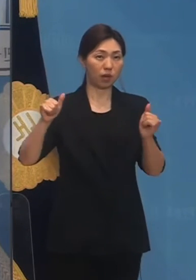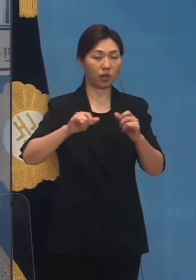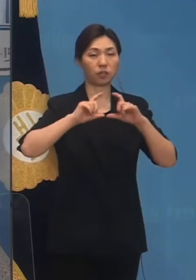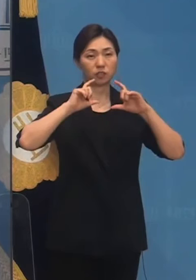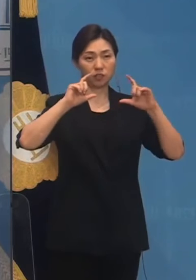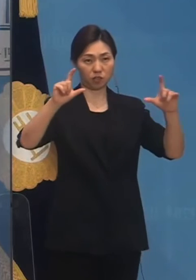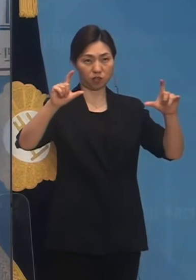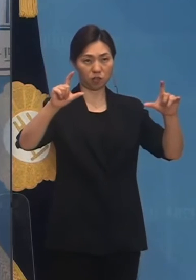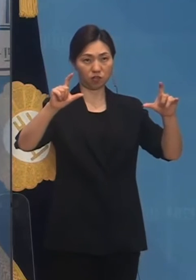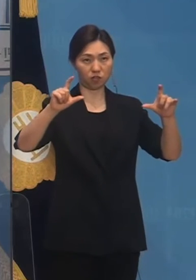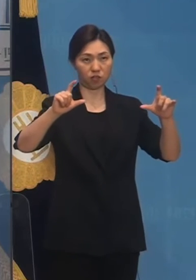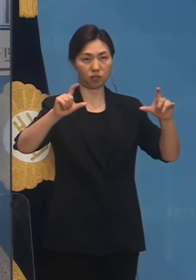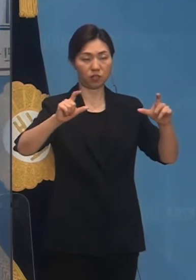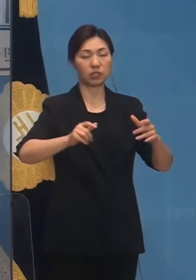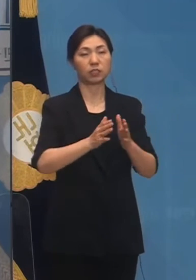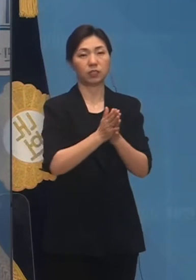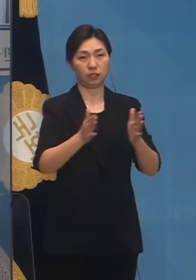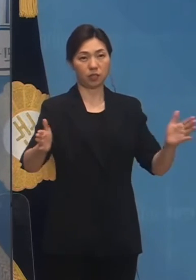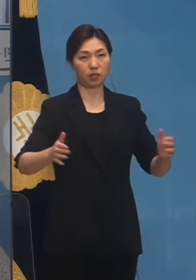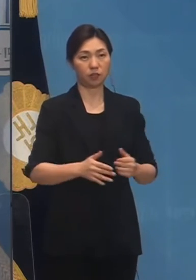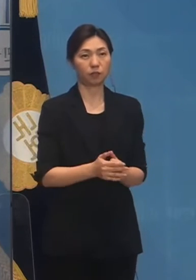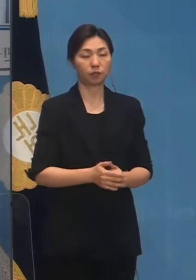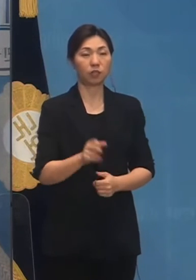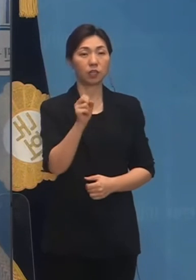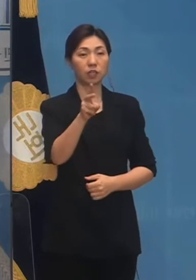시장께서 선언문을 낭독해 주시겠습니다.